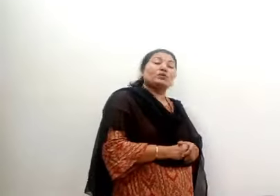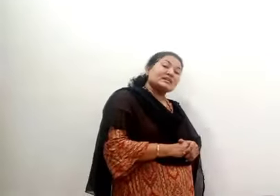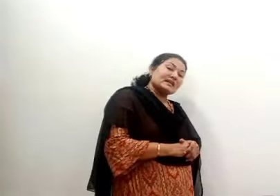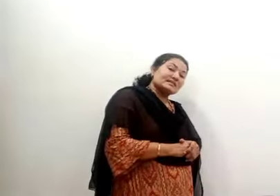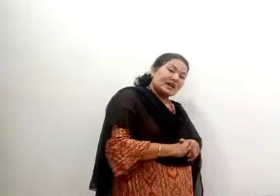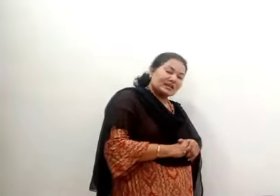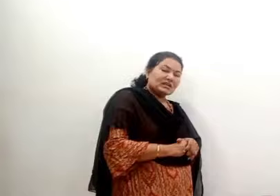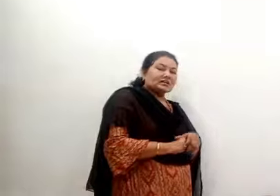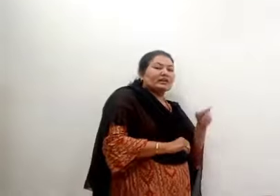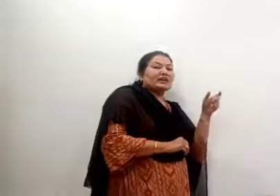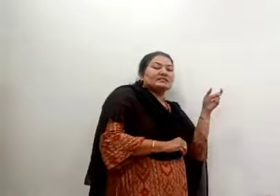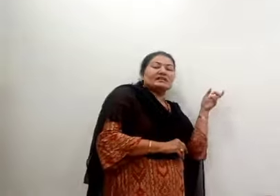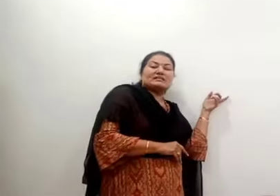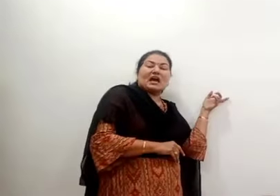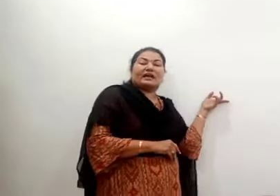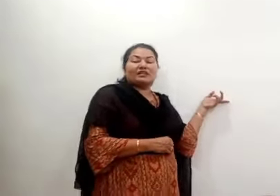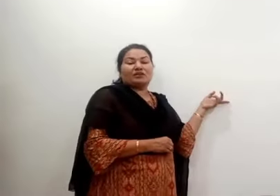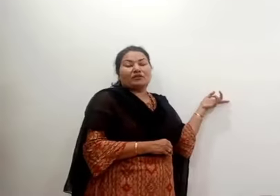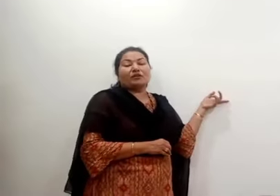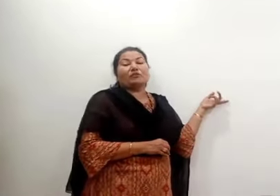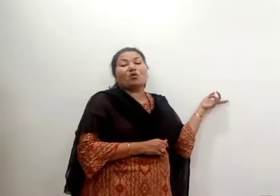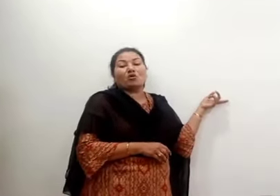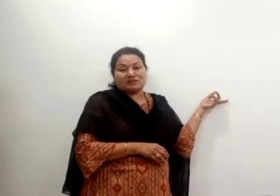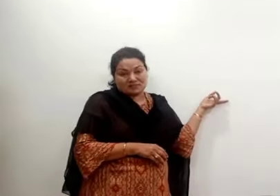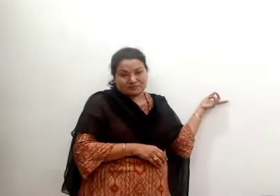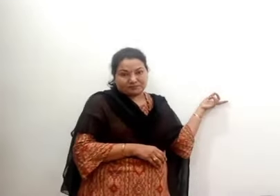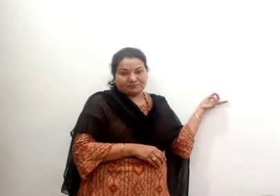कुठले सेल्स आहेत? तर हे सेल्स आहेत न्यूरॉन्स.